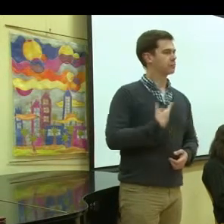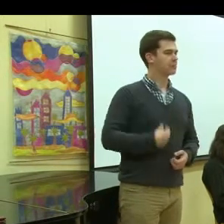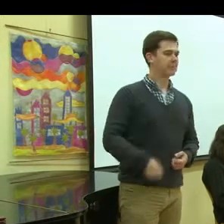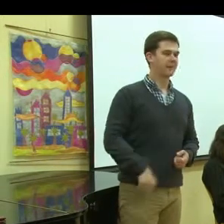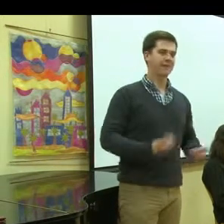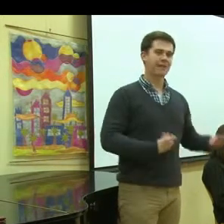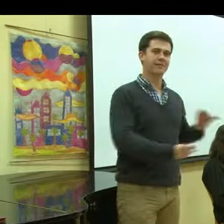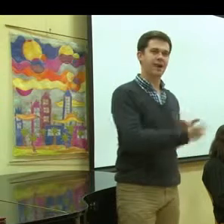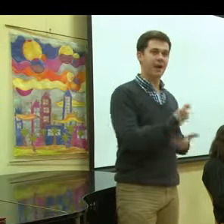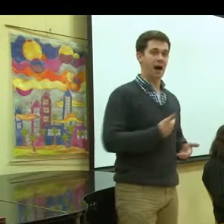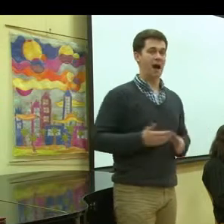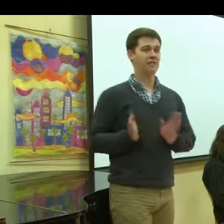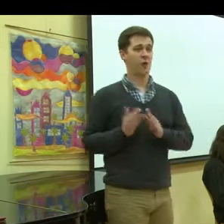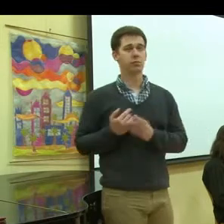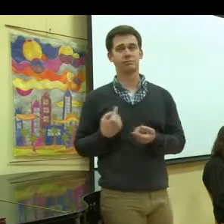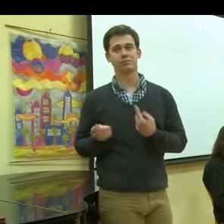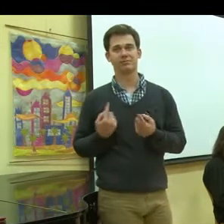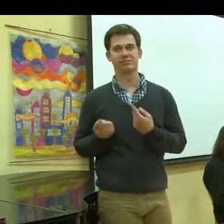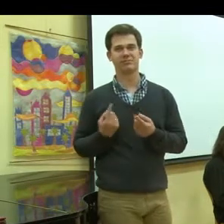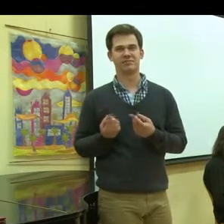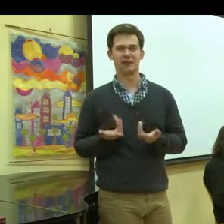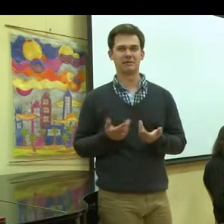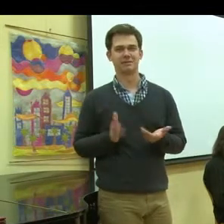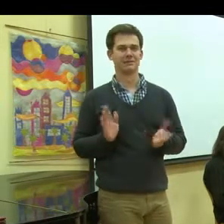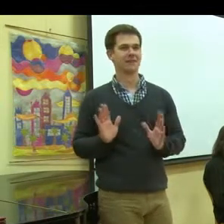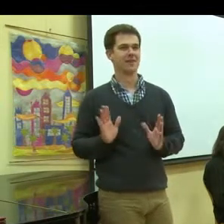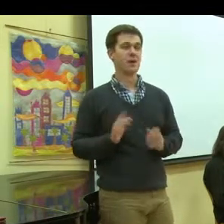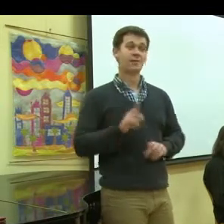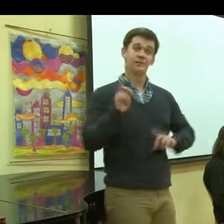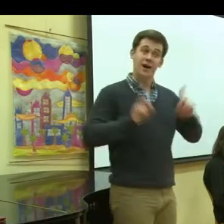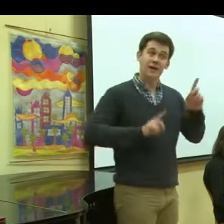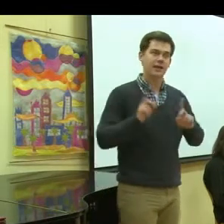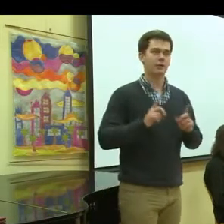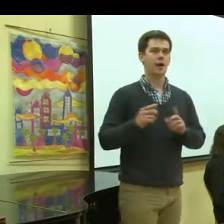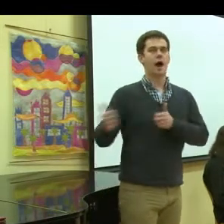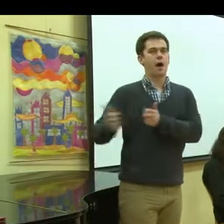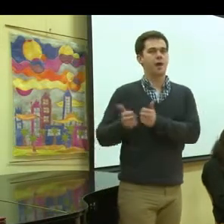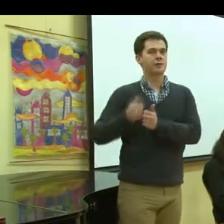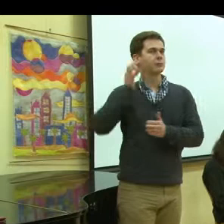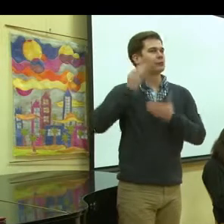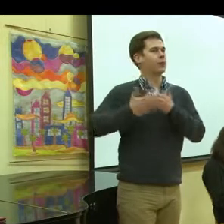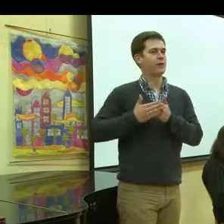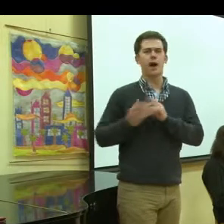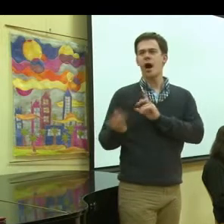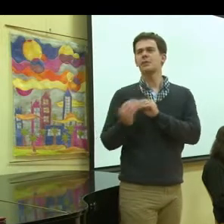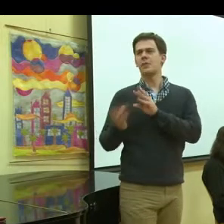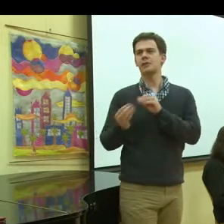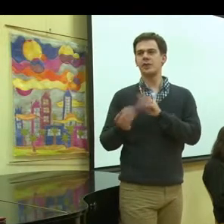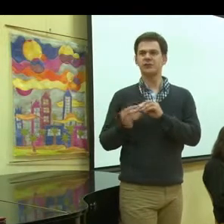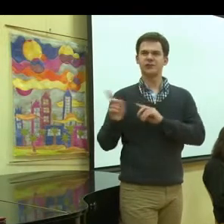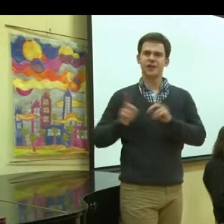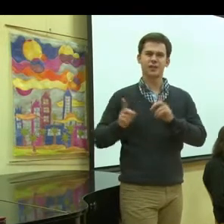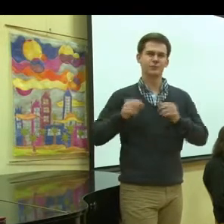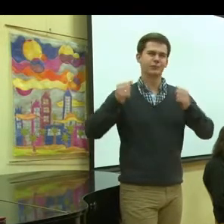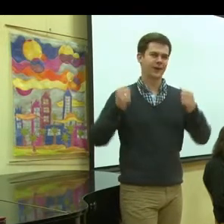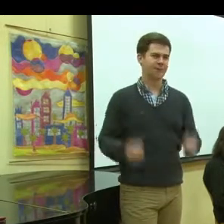mujer diariamente. Ja już mówię, że wiemy, że czasem ciężko jest żoną różne rzeczy codziennie dzielić i